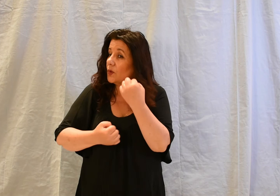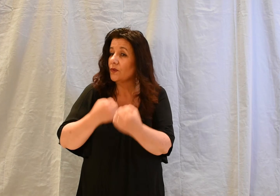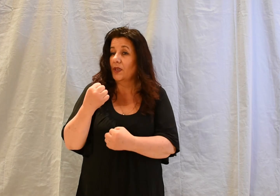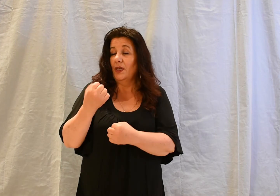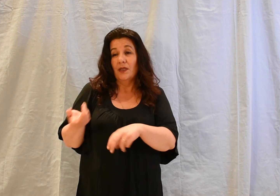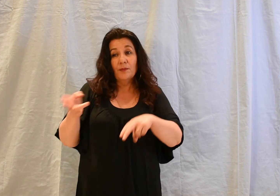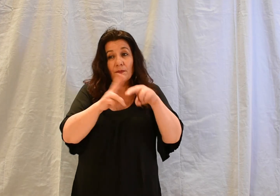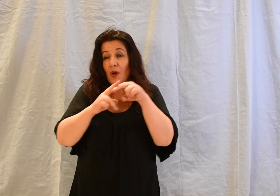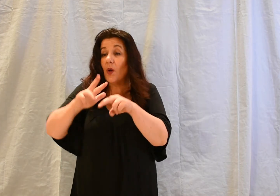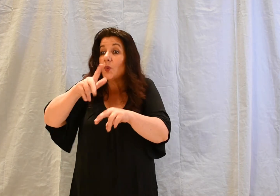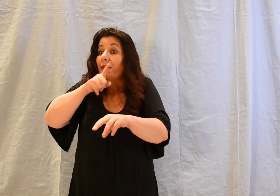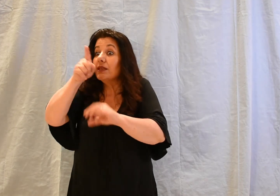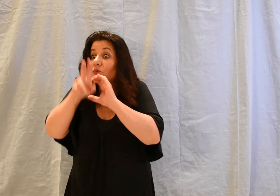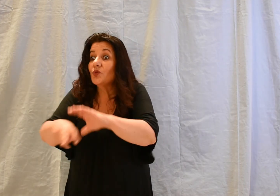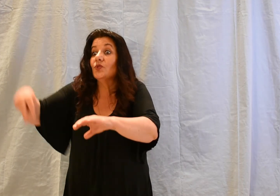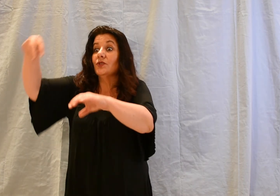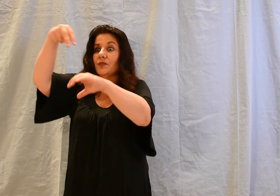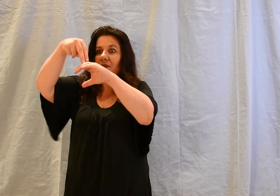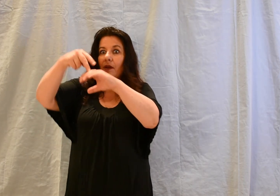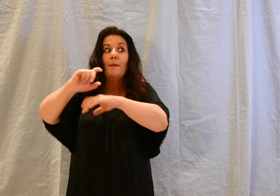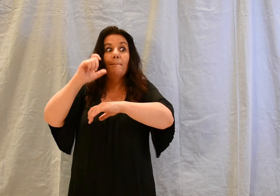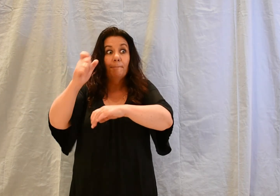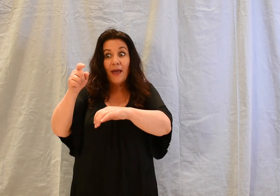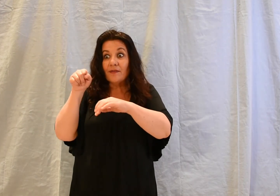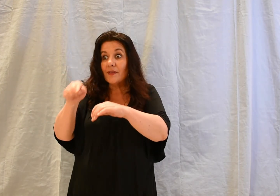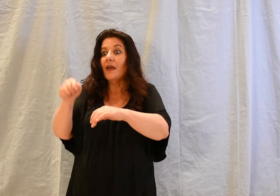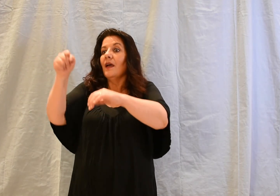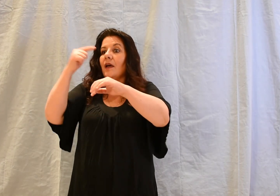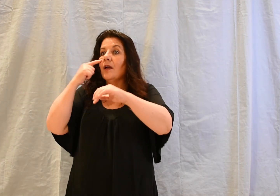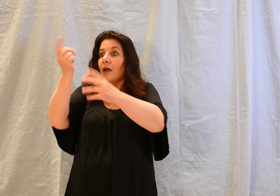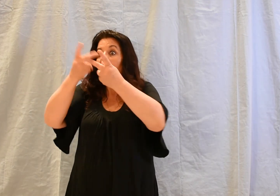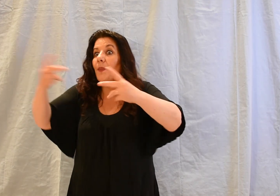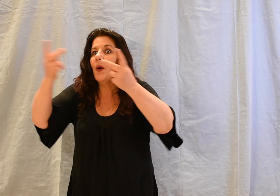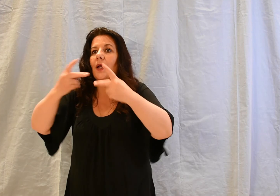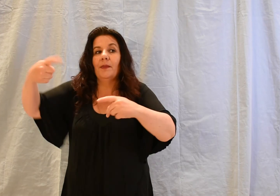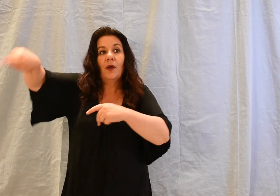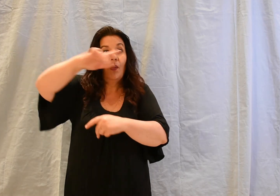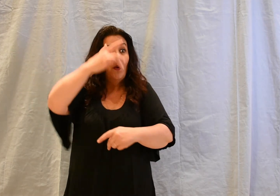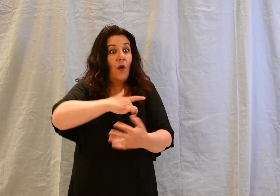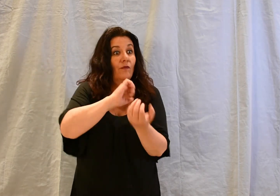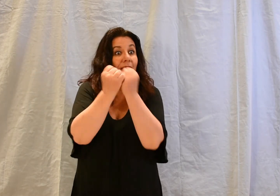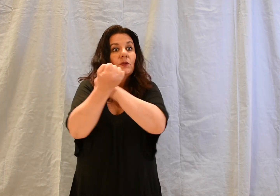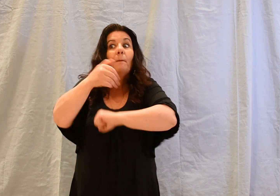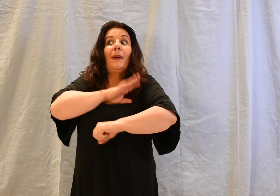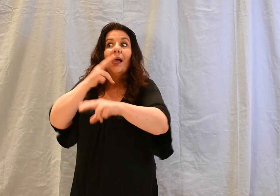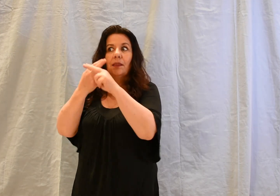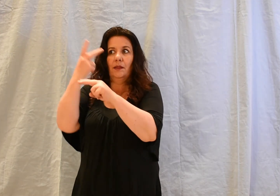et que la conversion serait proclamée en son nom pour le pardon des péchés à toutes les nations,